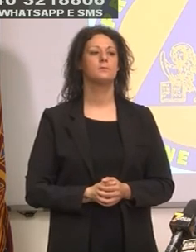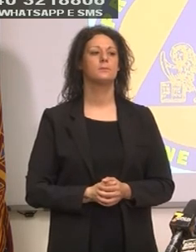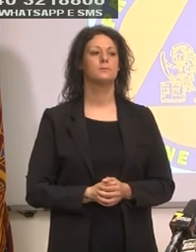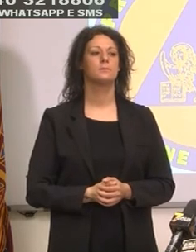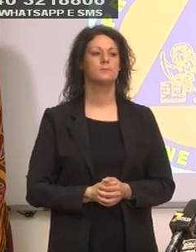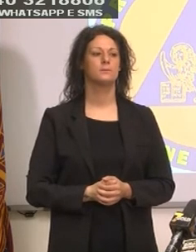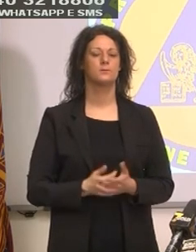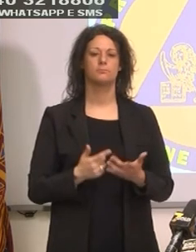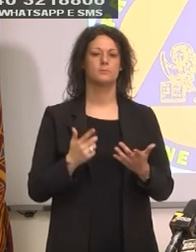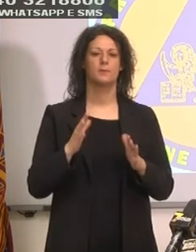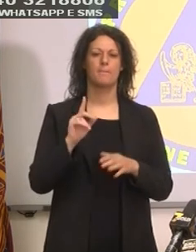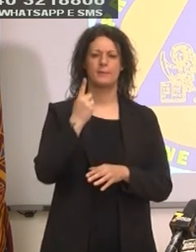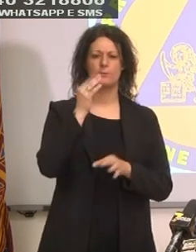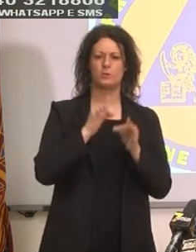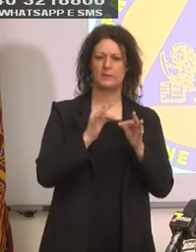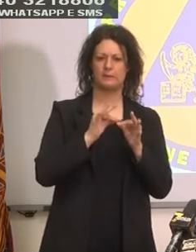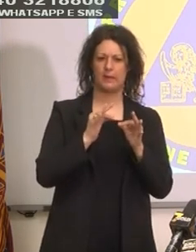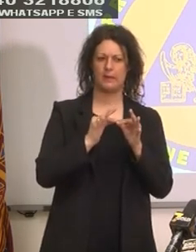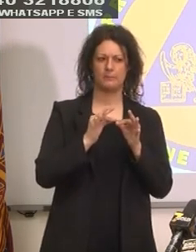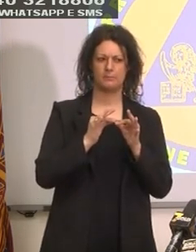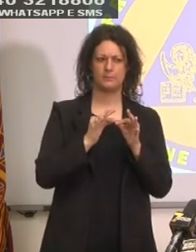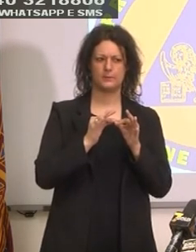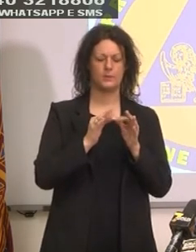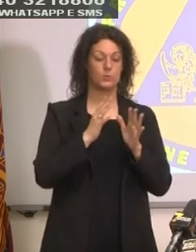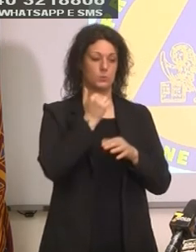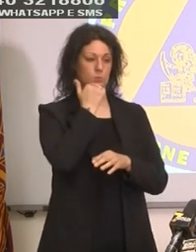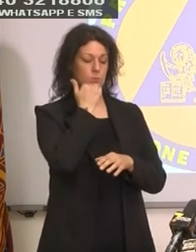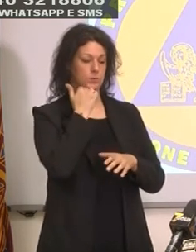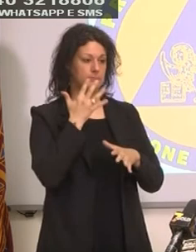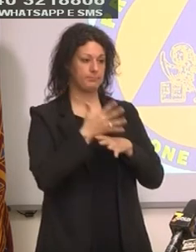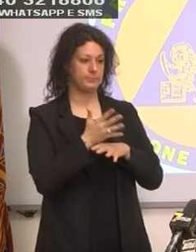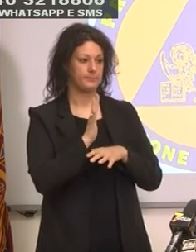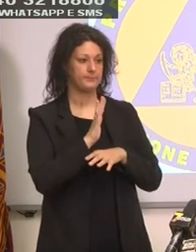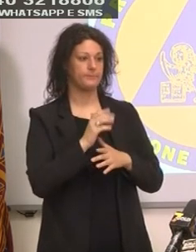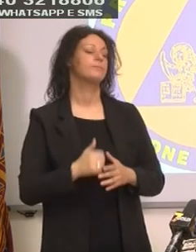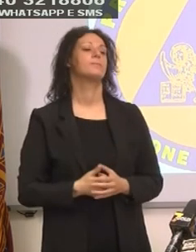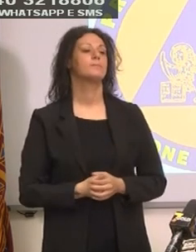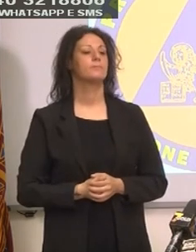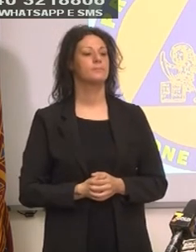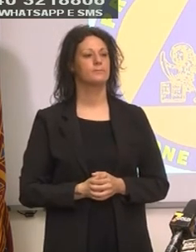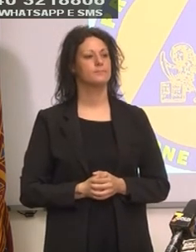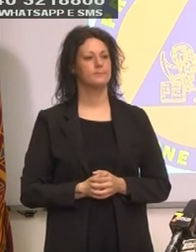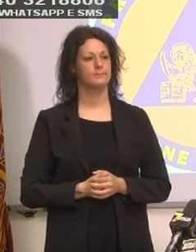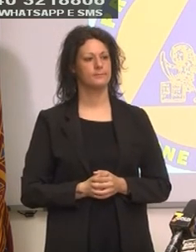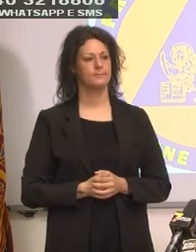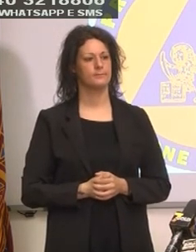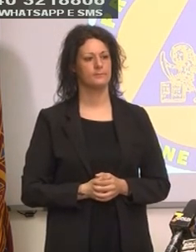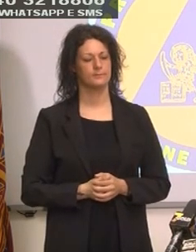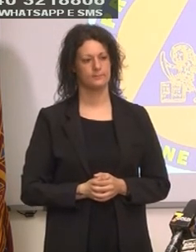Sì. Ma guardate, io penso una cosa che noi abbiamo... Mi scusi, completo la domanda, perché